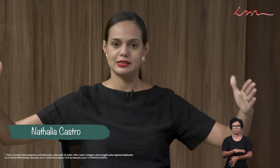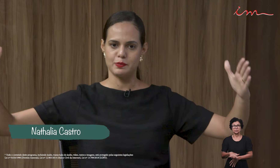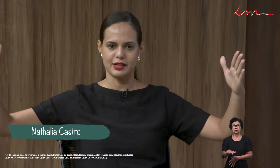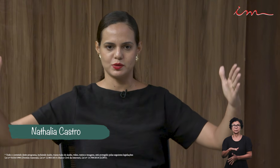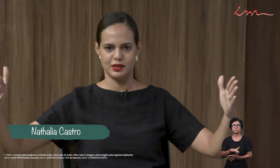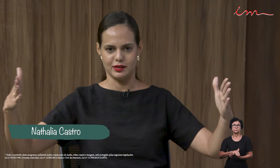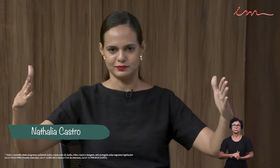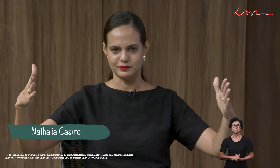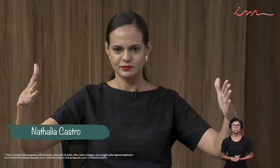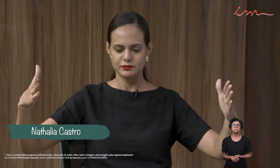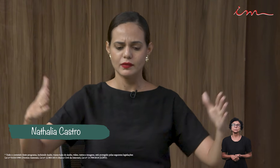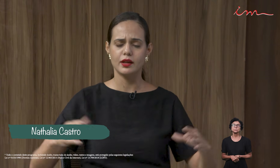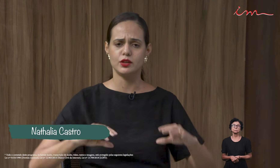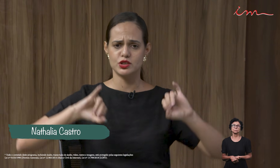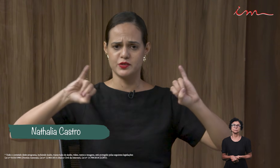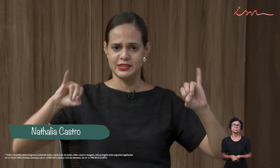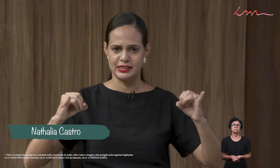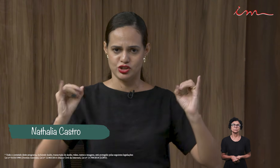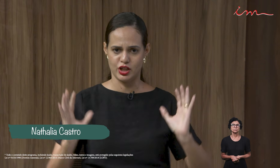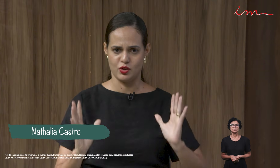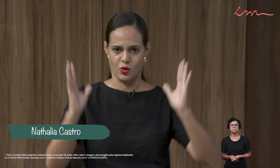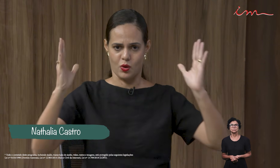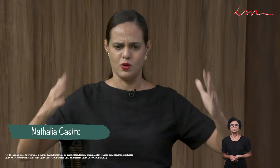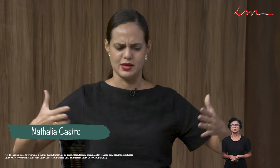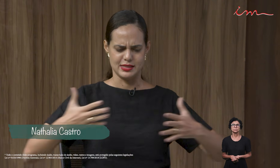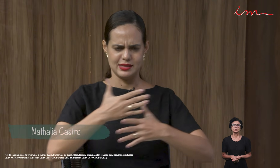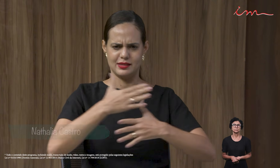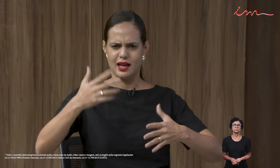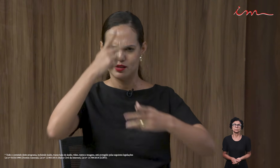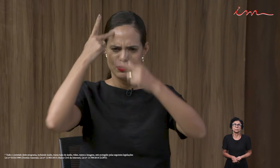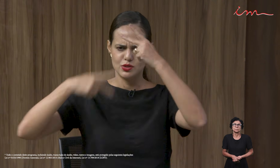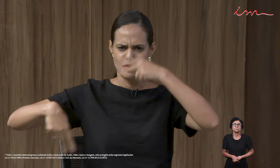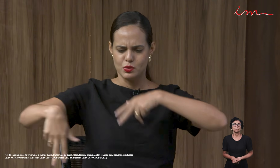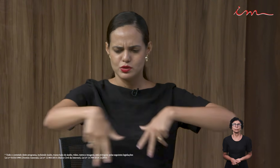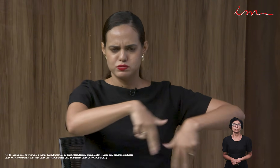tem esse espaço aqui. Então, você vai fazer Jericó.